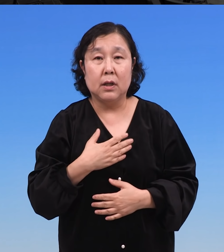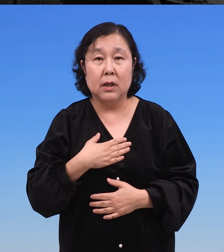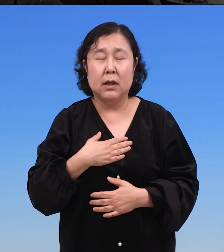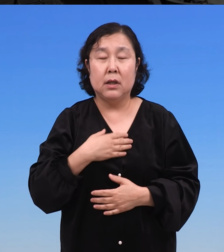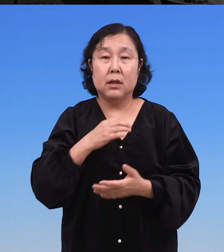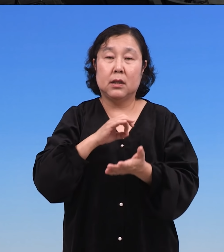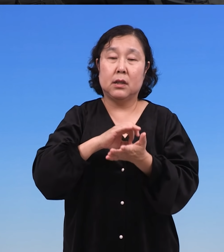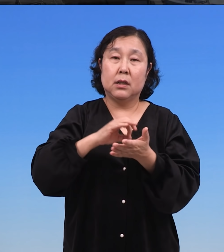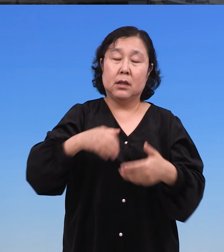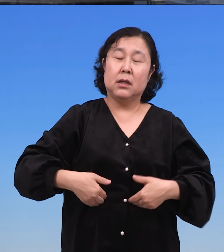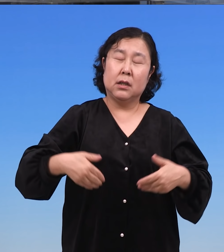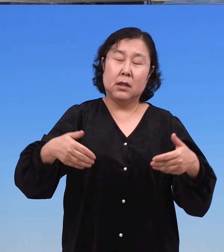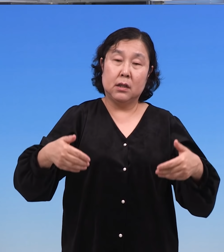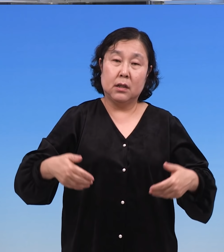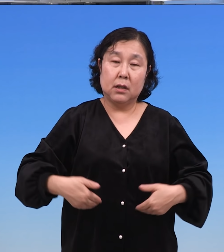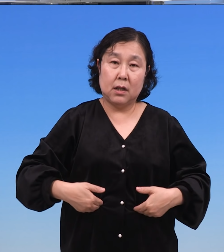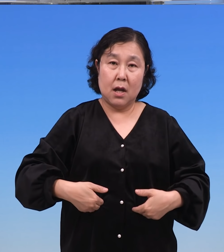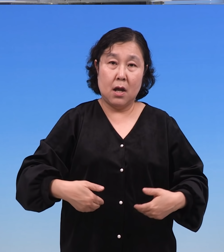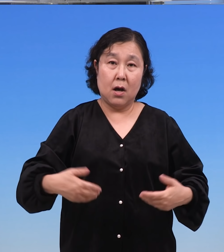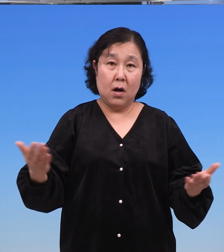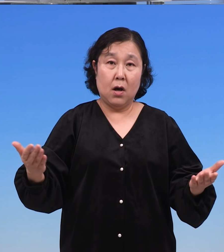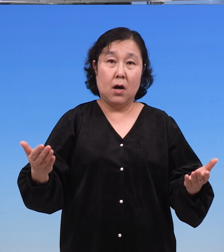이 쓸데없는 자